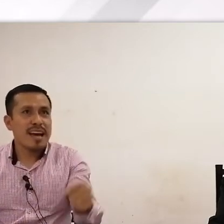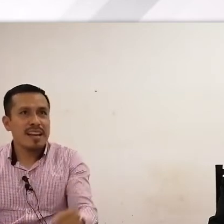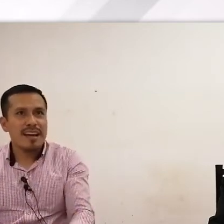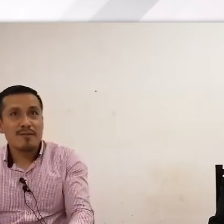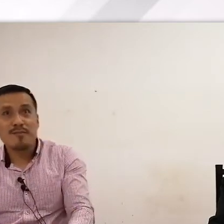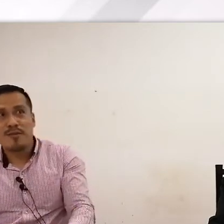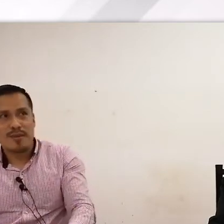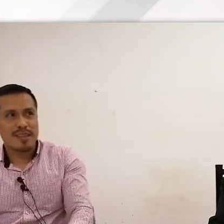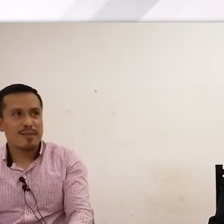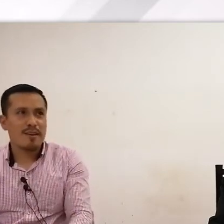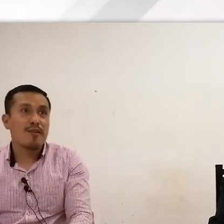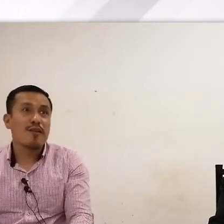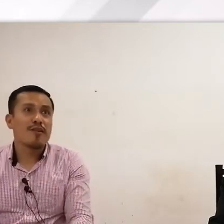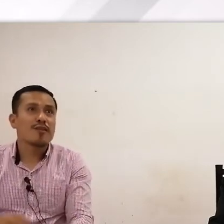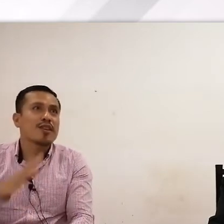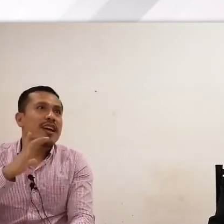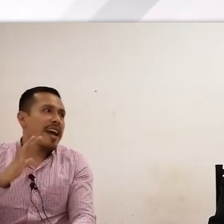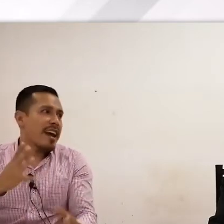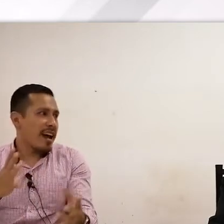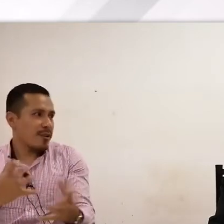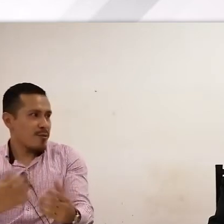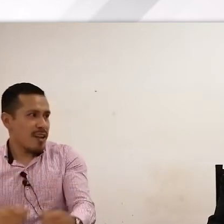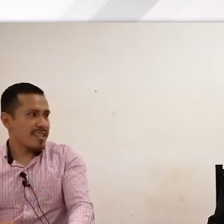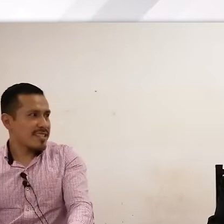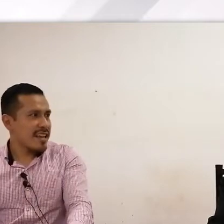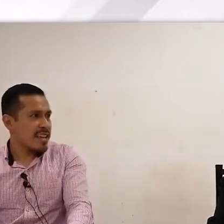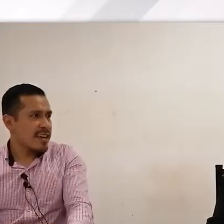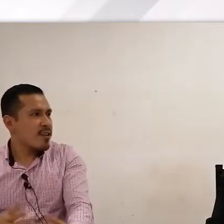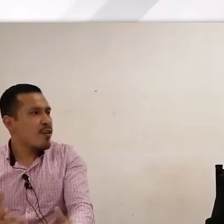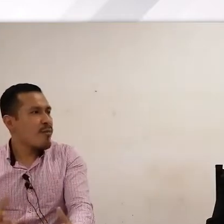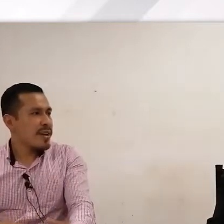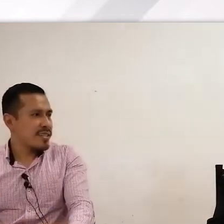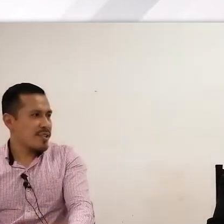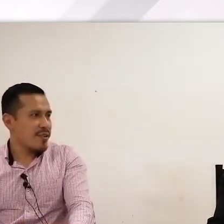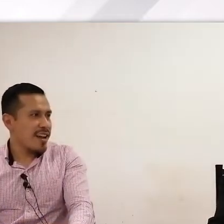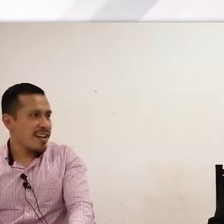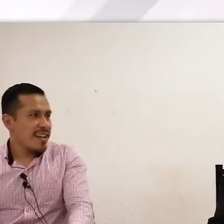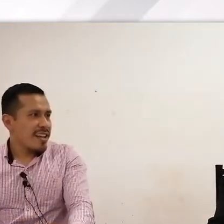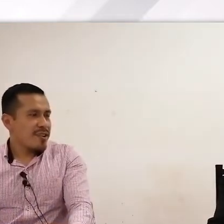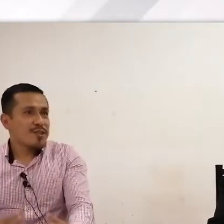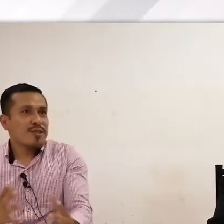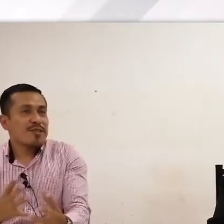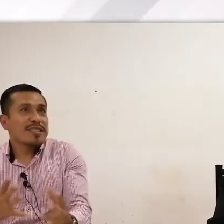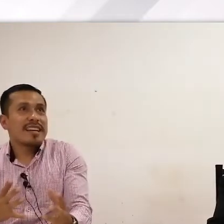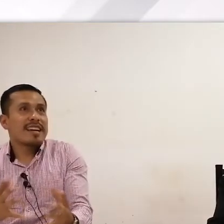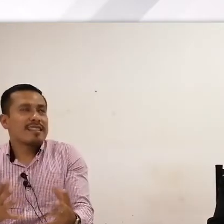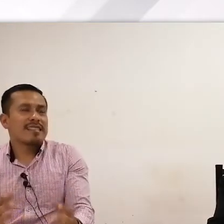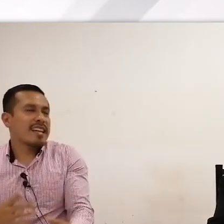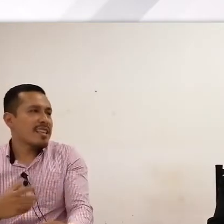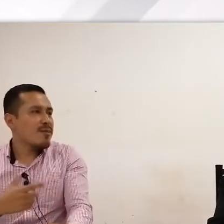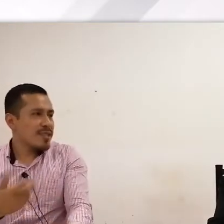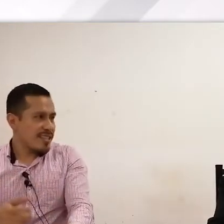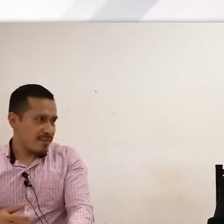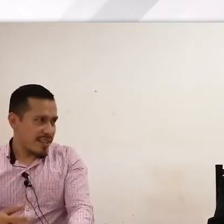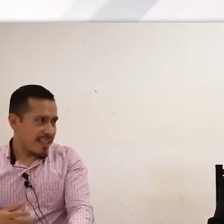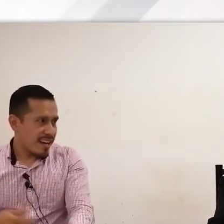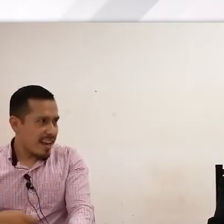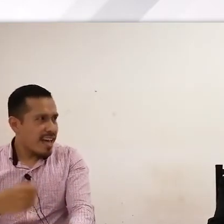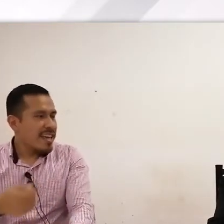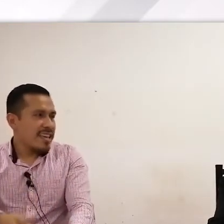pero señalan un movimiento de ojos, alguna seña no convencional. Nosotros tratamos